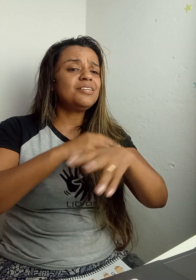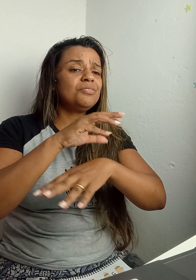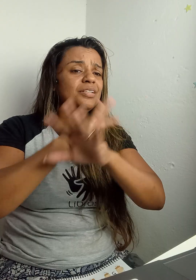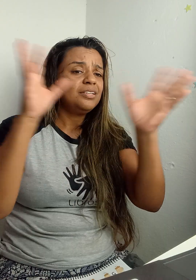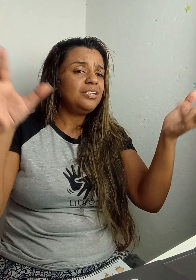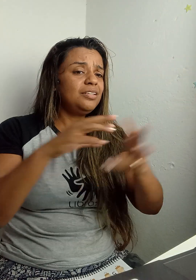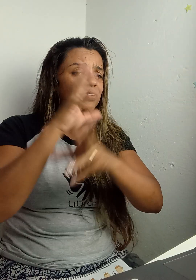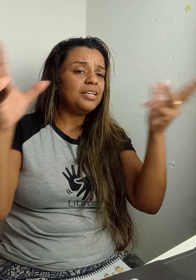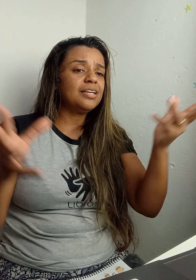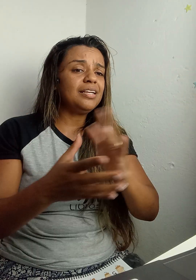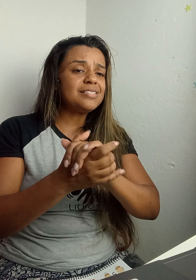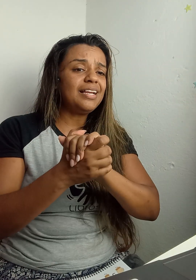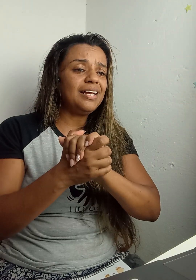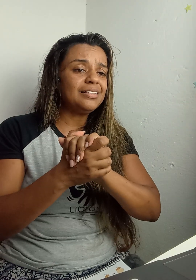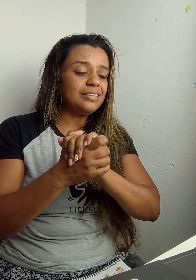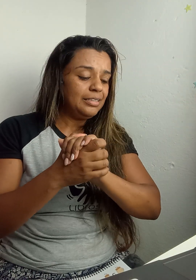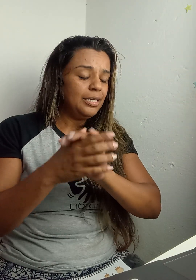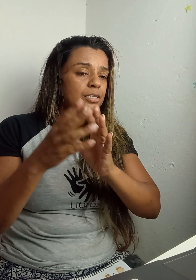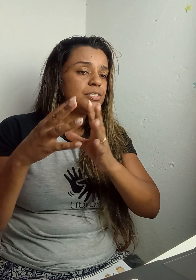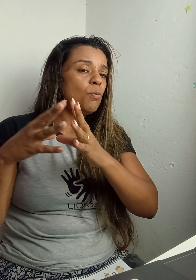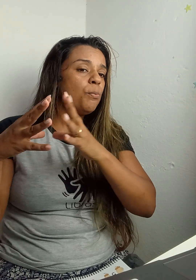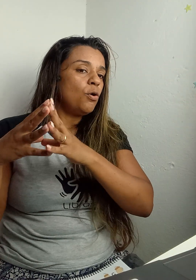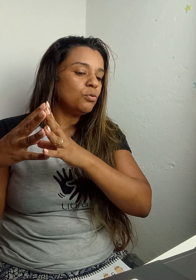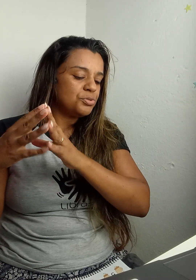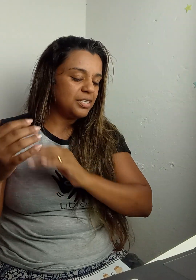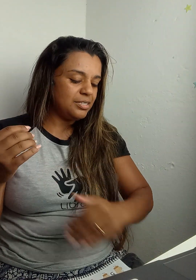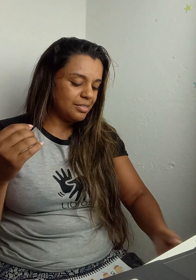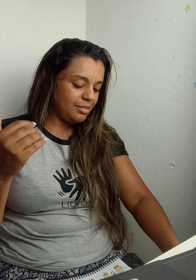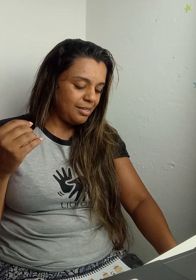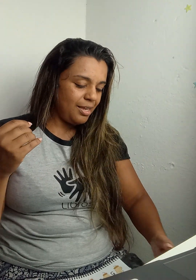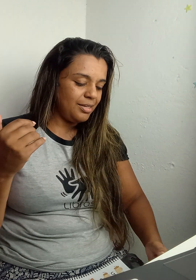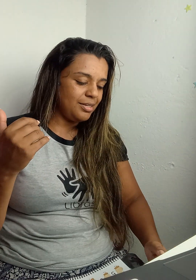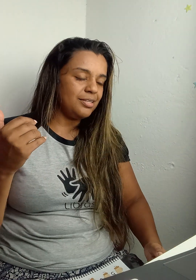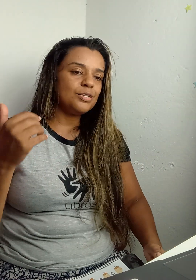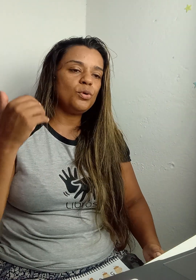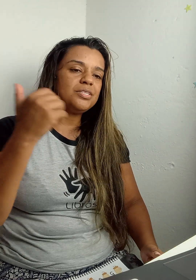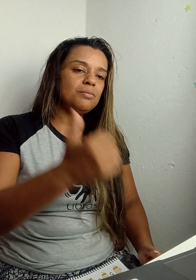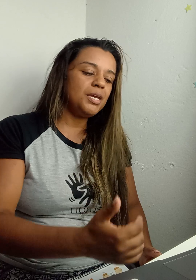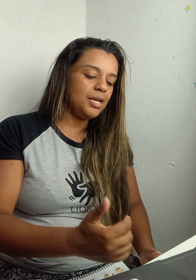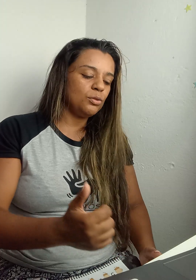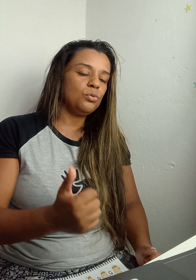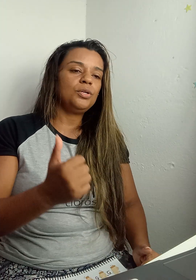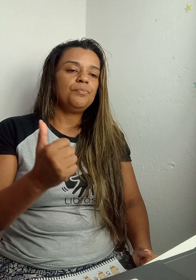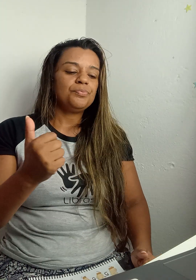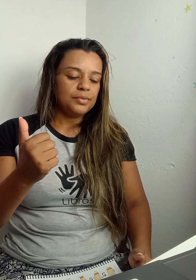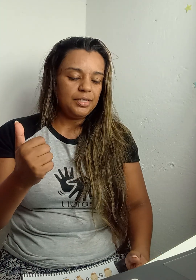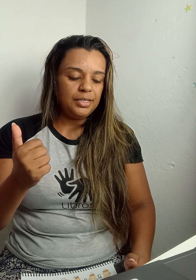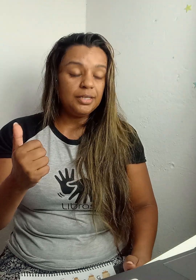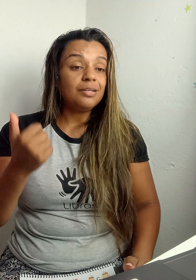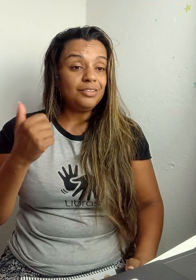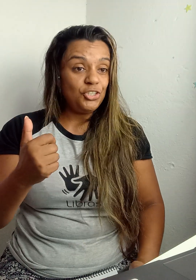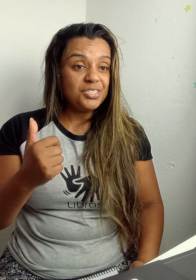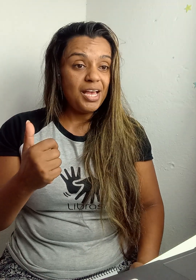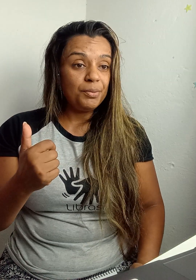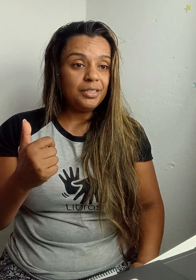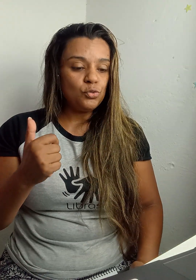caseiros e vira aquela salada. São poucos que têm esse conhecimento. A gente sabe que tem